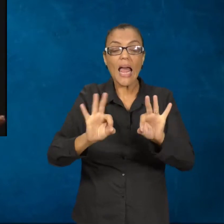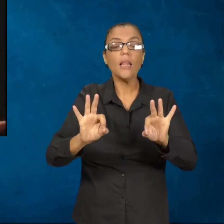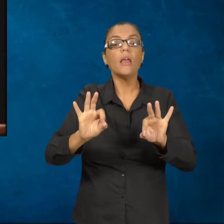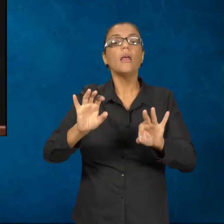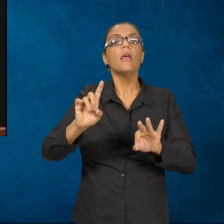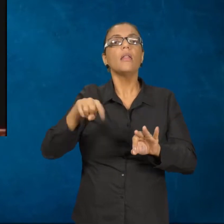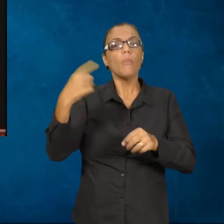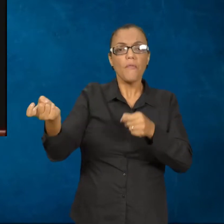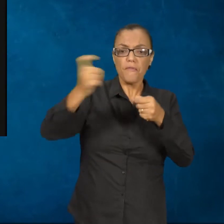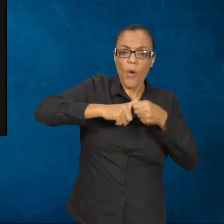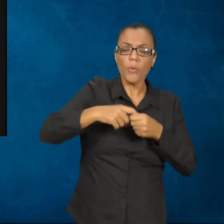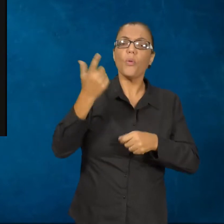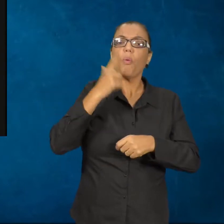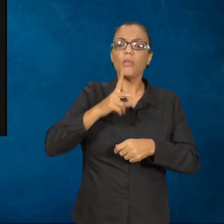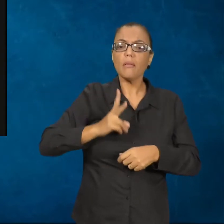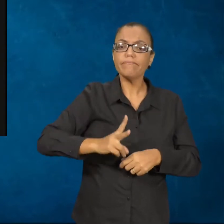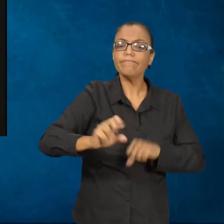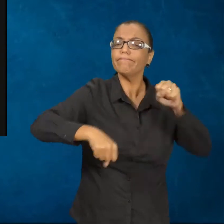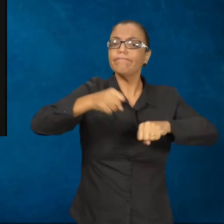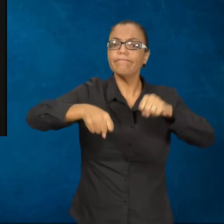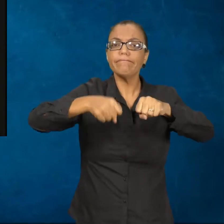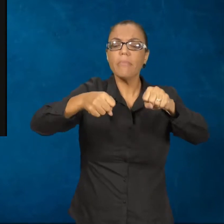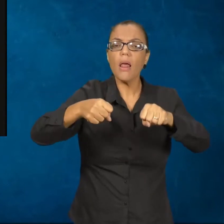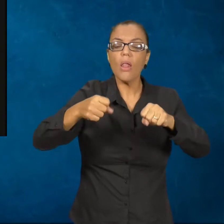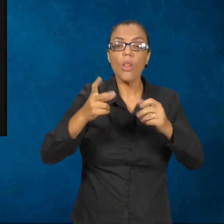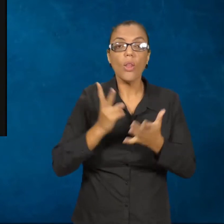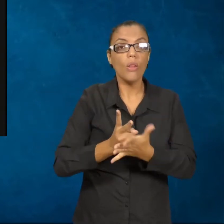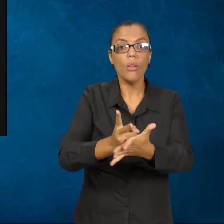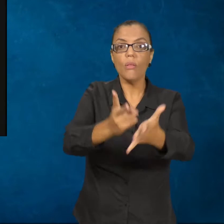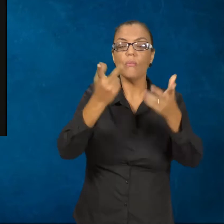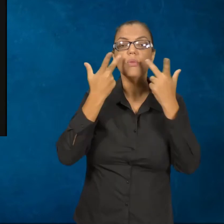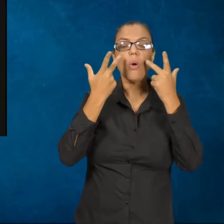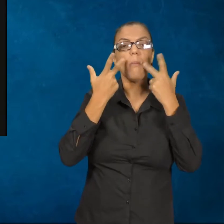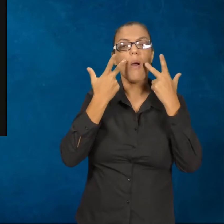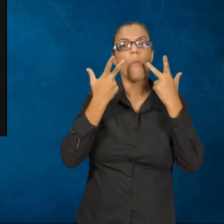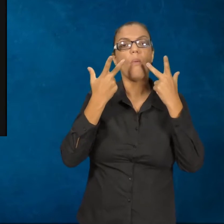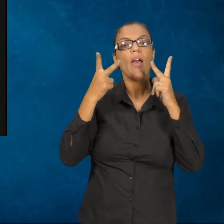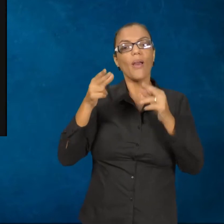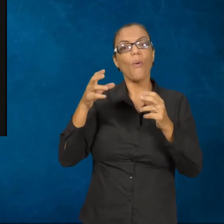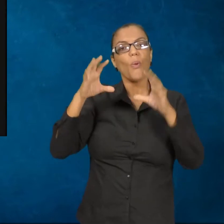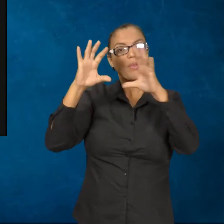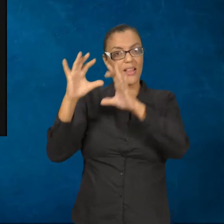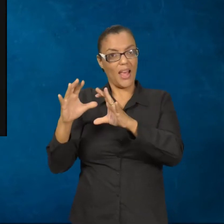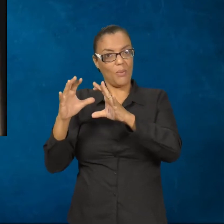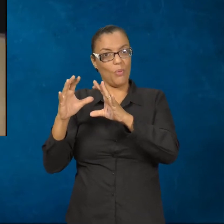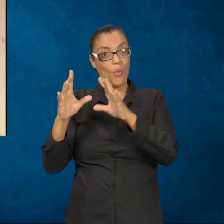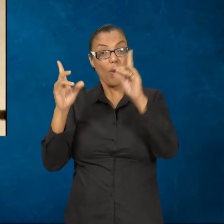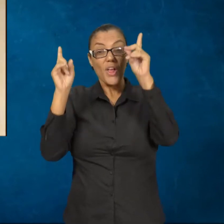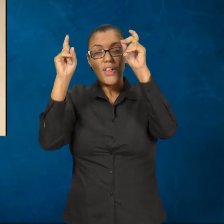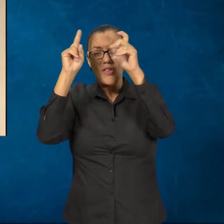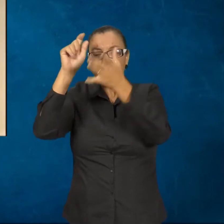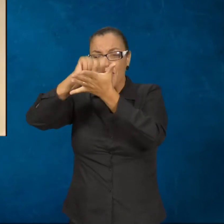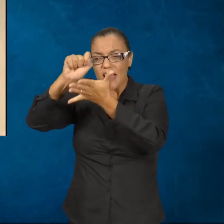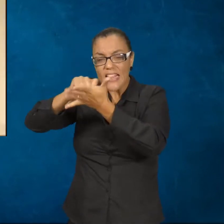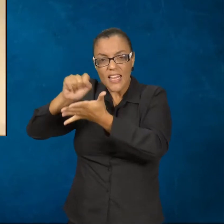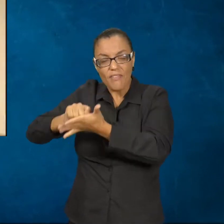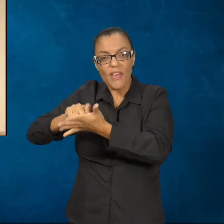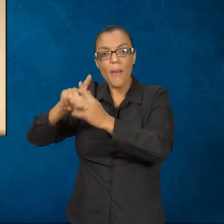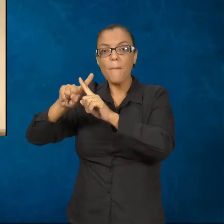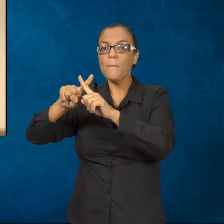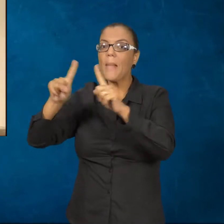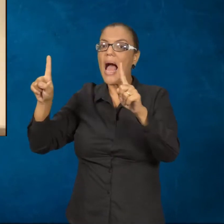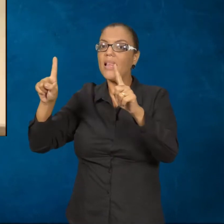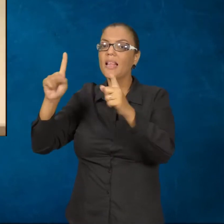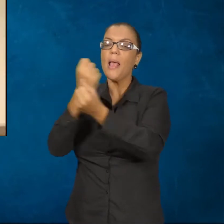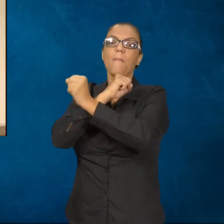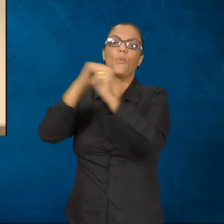agora é impossível apagar. A região número 2, chamada sistema